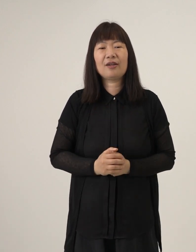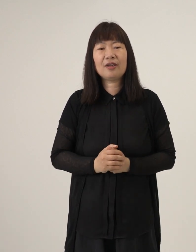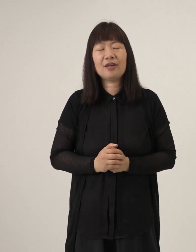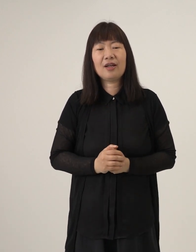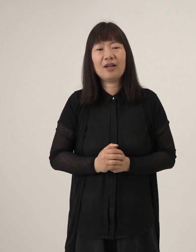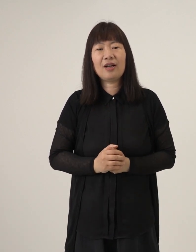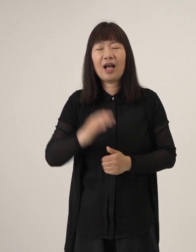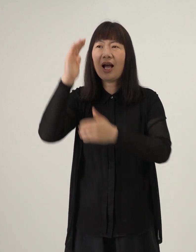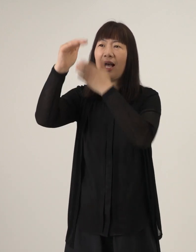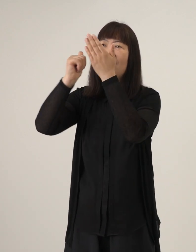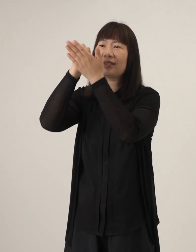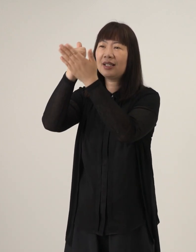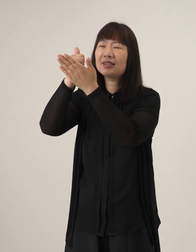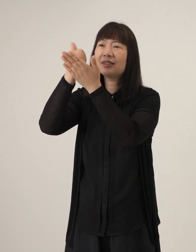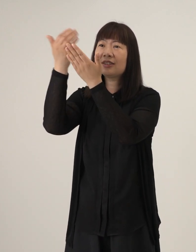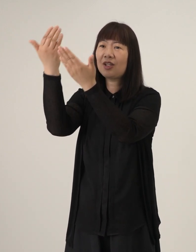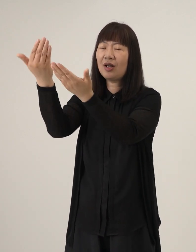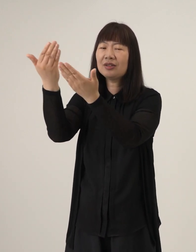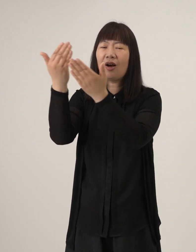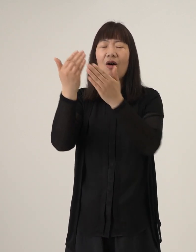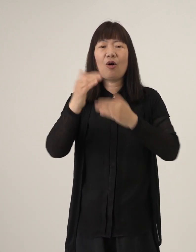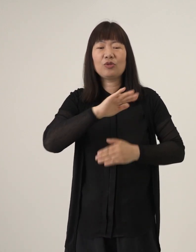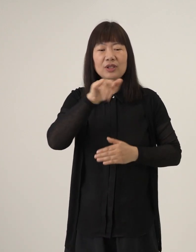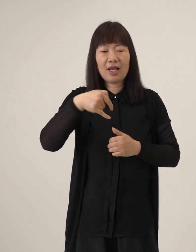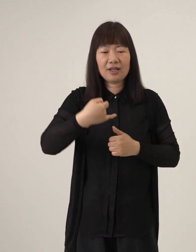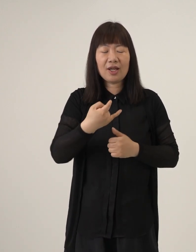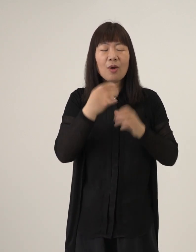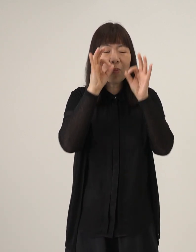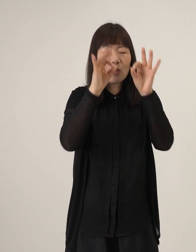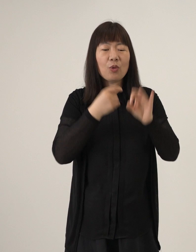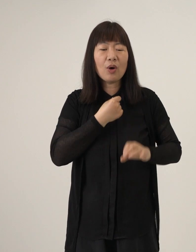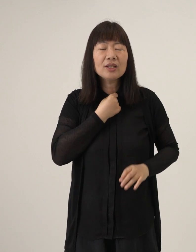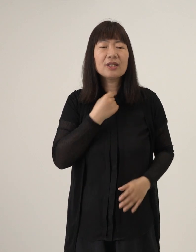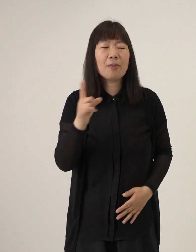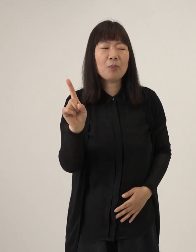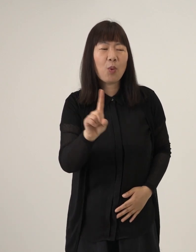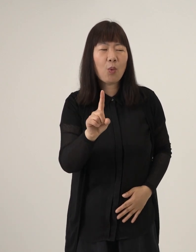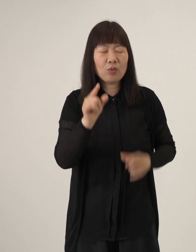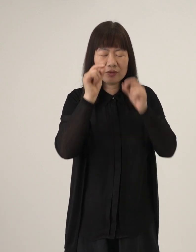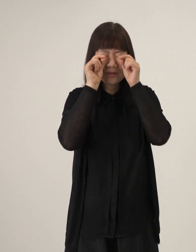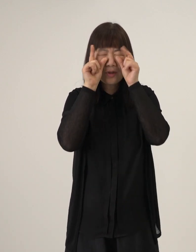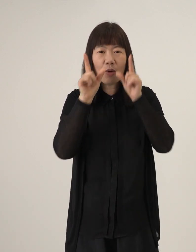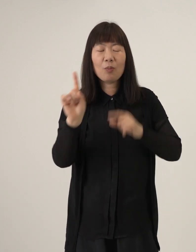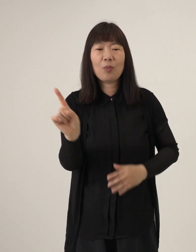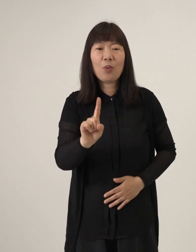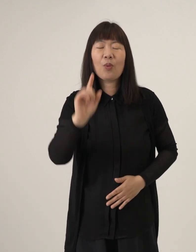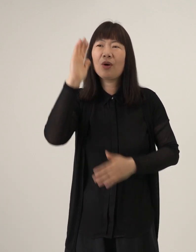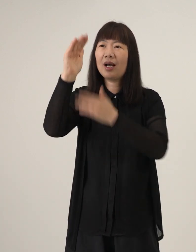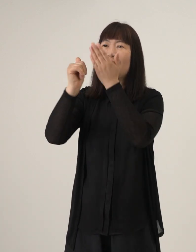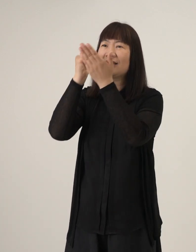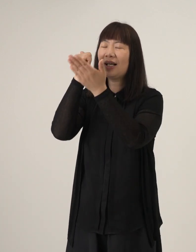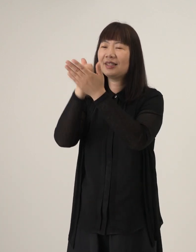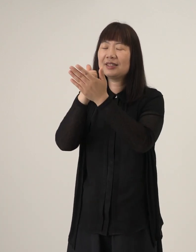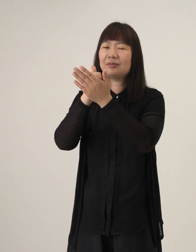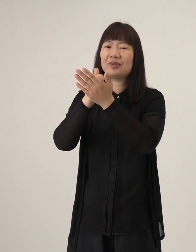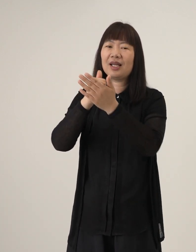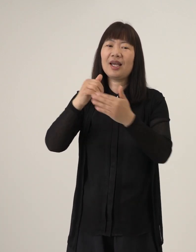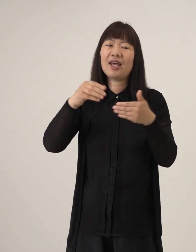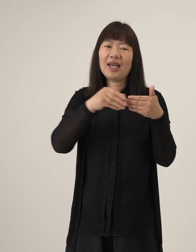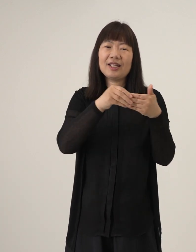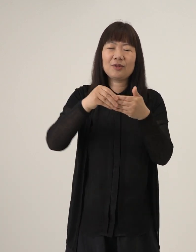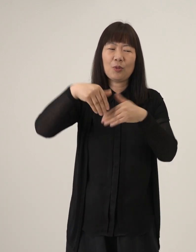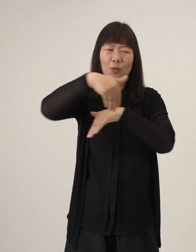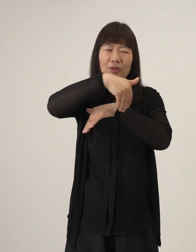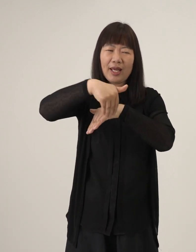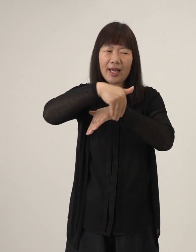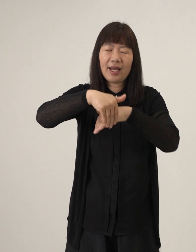속에서 하나님은 뭘 보게 하시는가? 어디에 눈 떠야 될까요? 하나님의 경영에 눈을